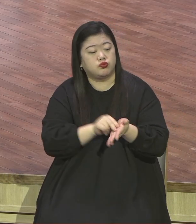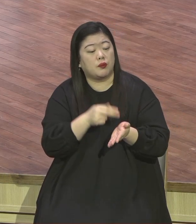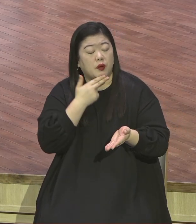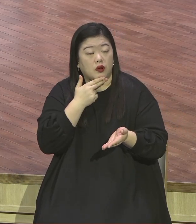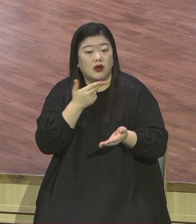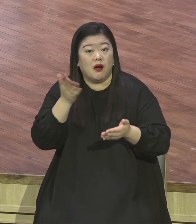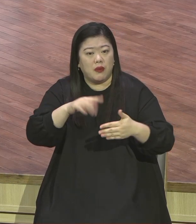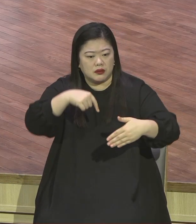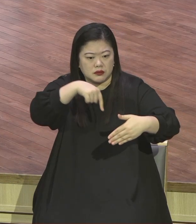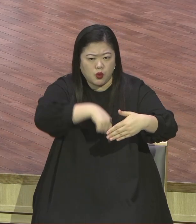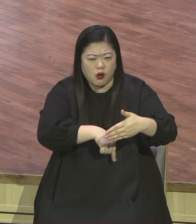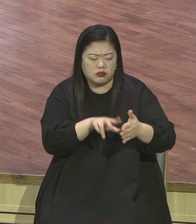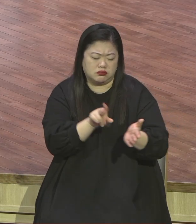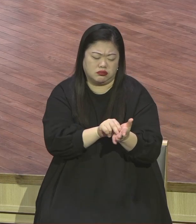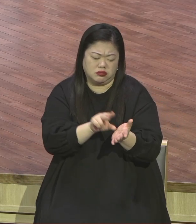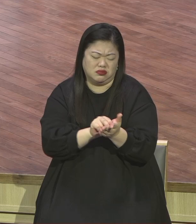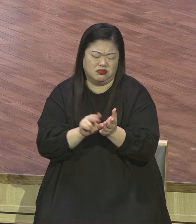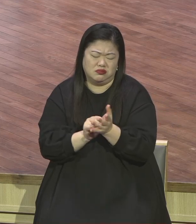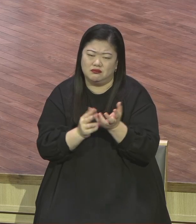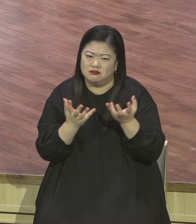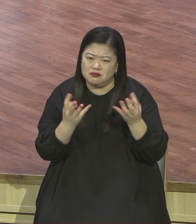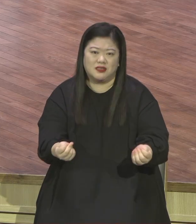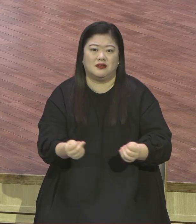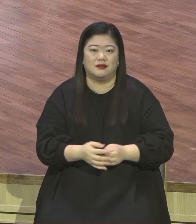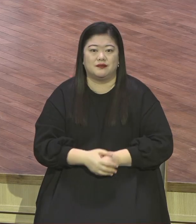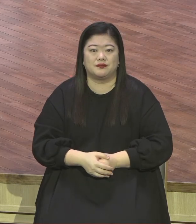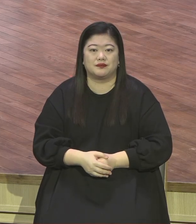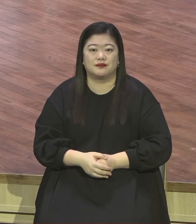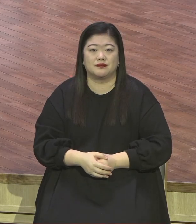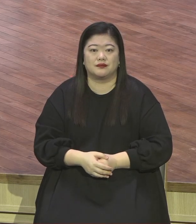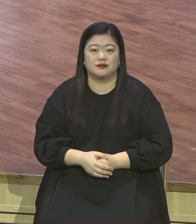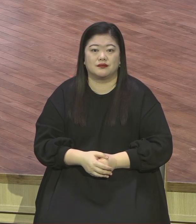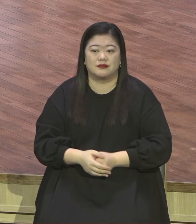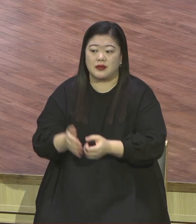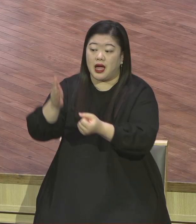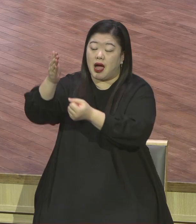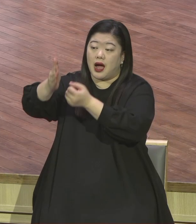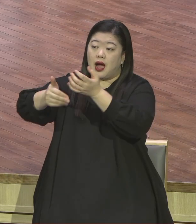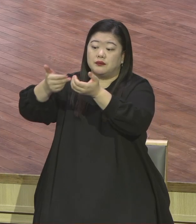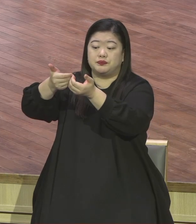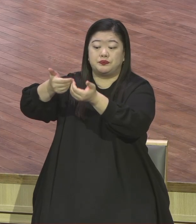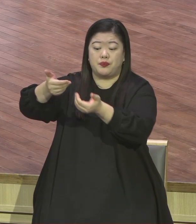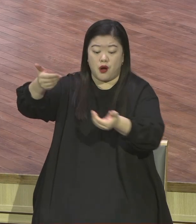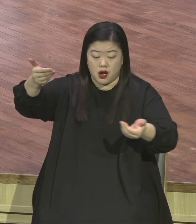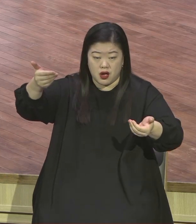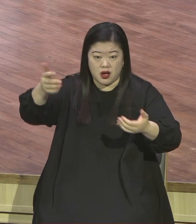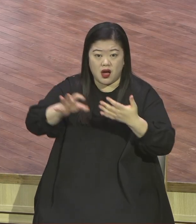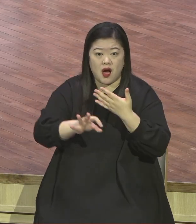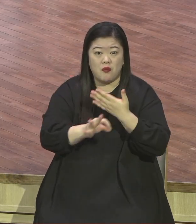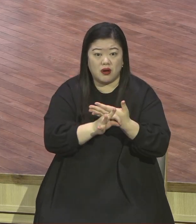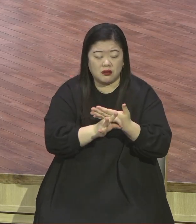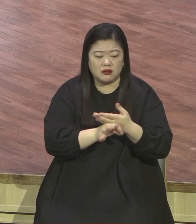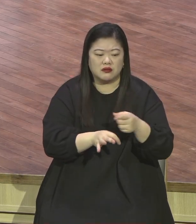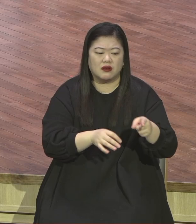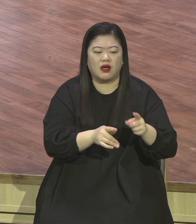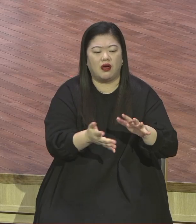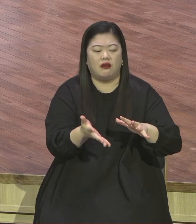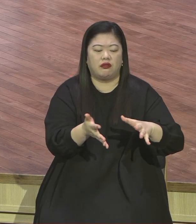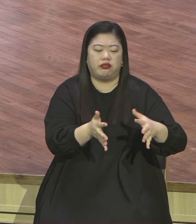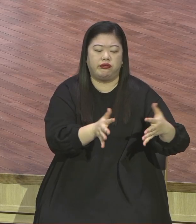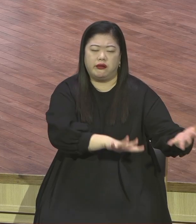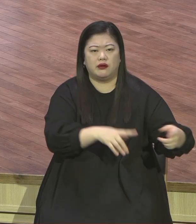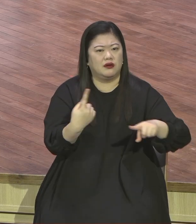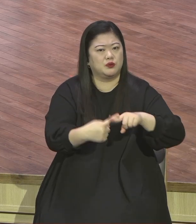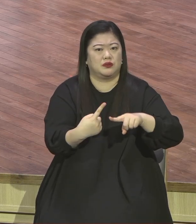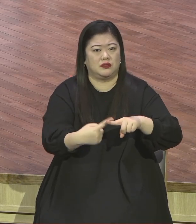심지다 예수님의 말씀이에요 하나님 없는 사람은 상한 갈대 꺼져가는 심지예요 무슨 말입니까? 열두